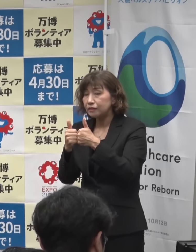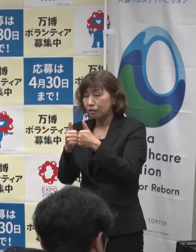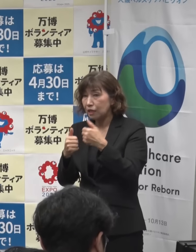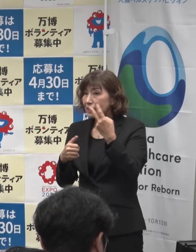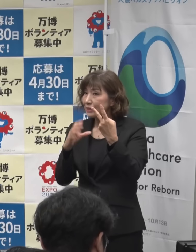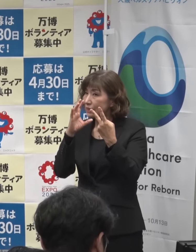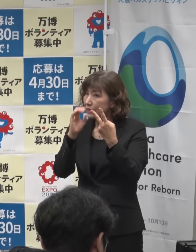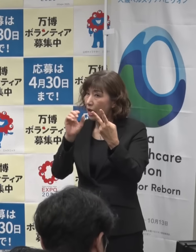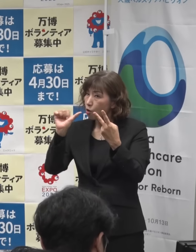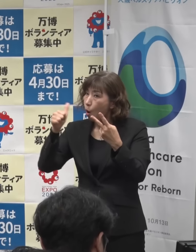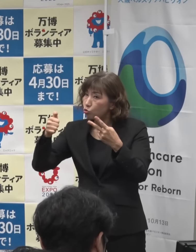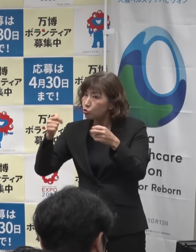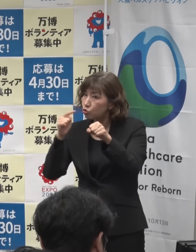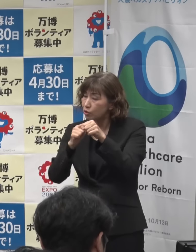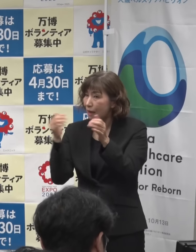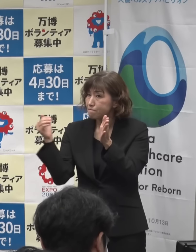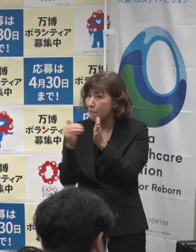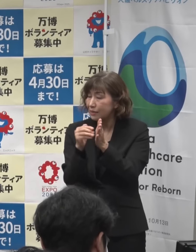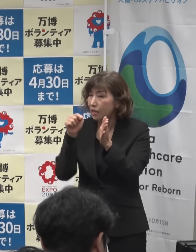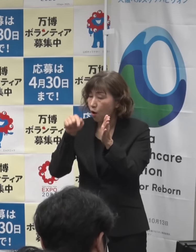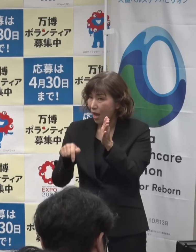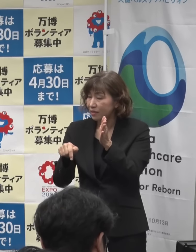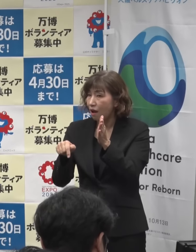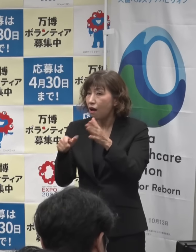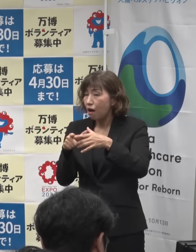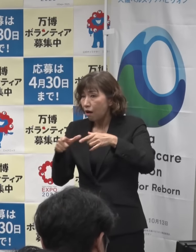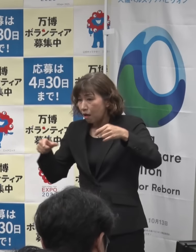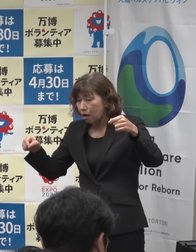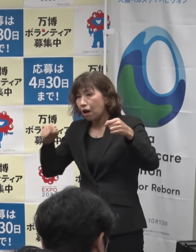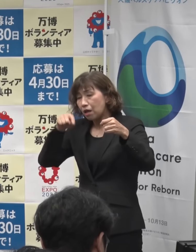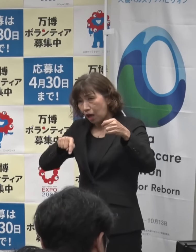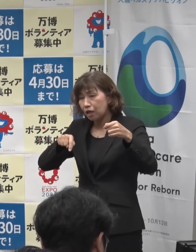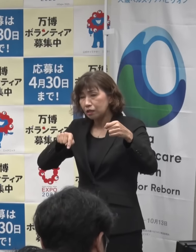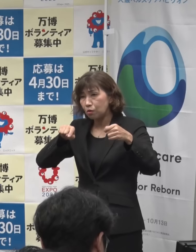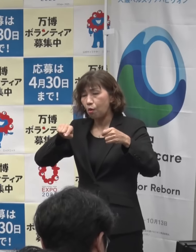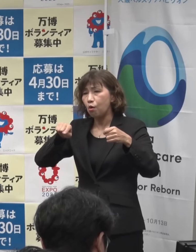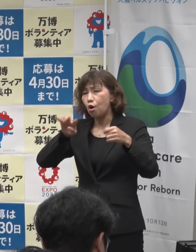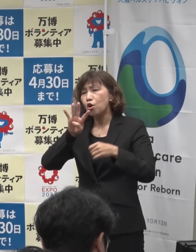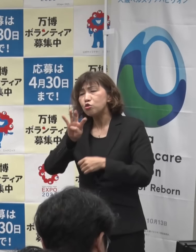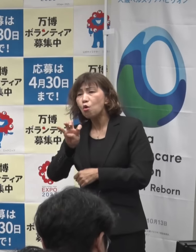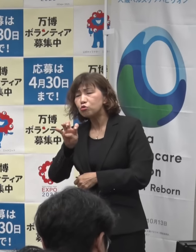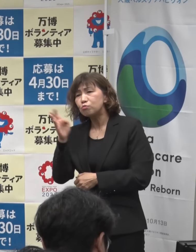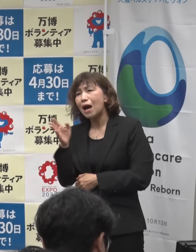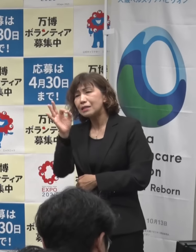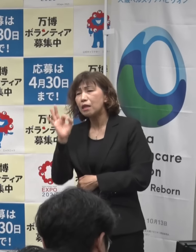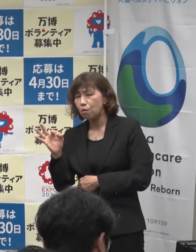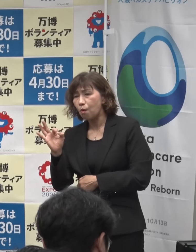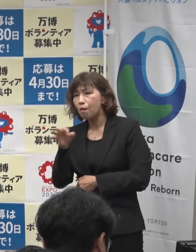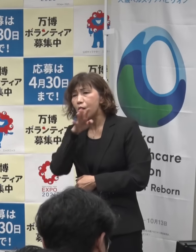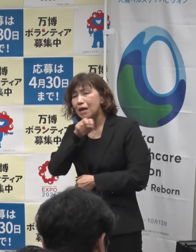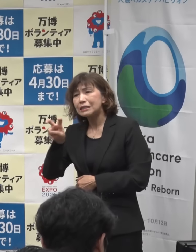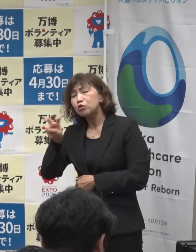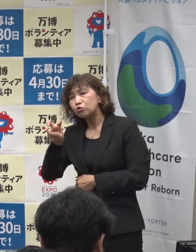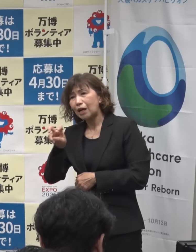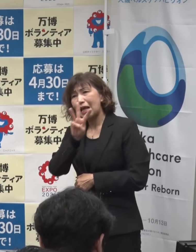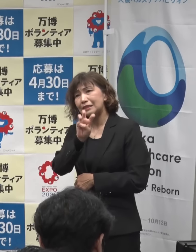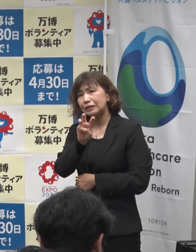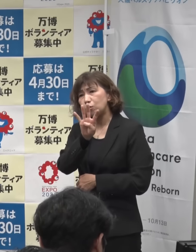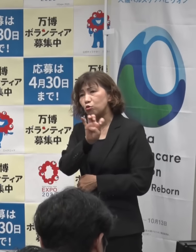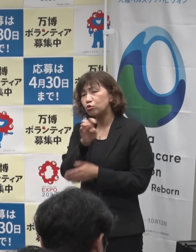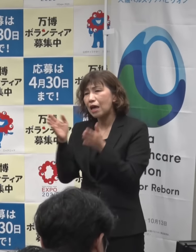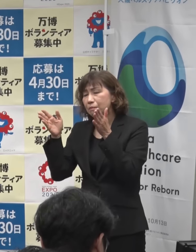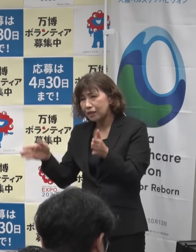の1729自治体の4割にあたる704自治体で20歳から39歳の女性人口を 50% 以上減少